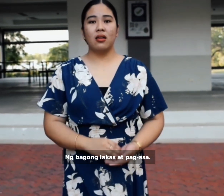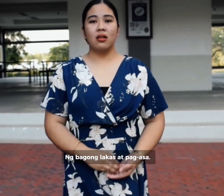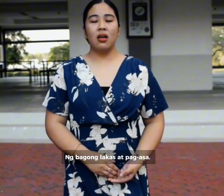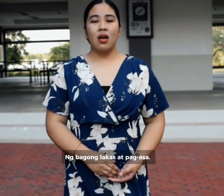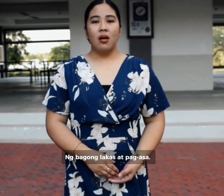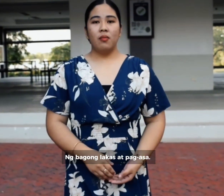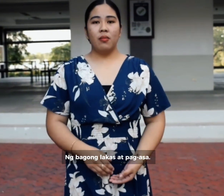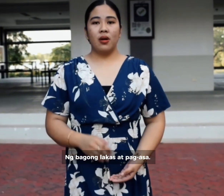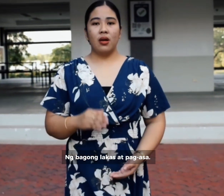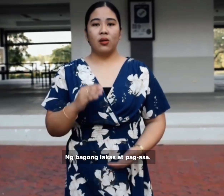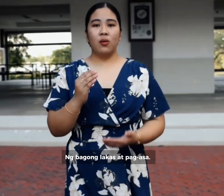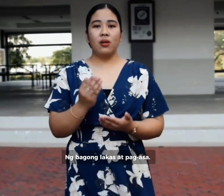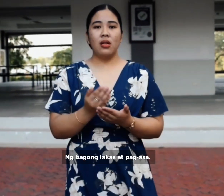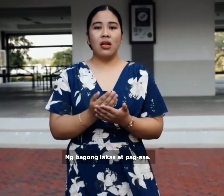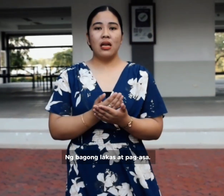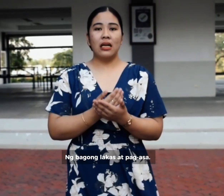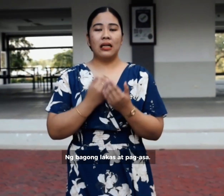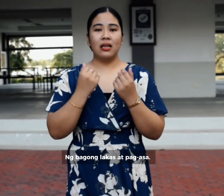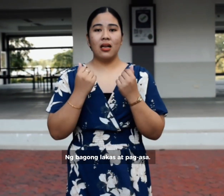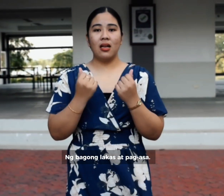ng bagong